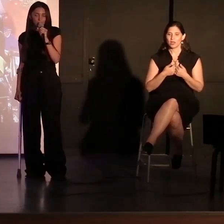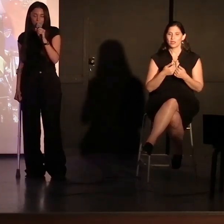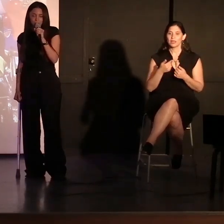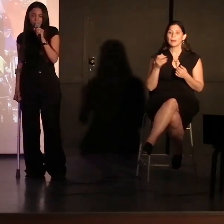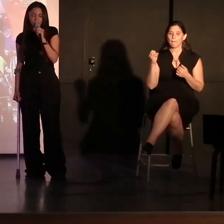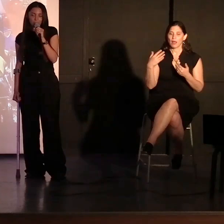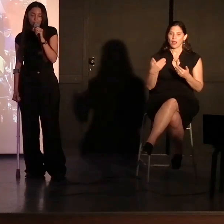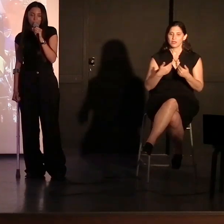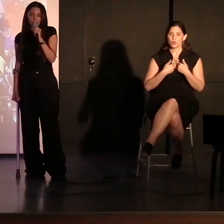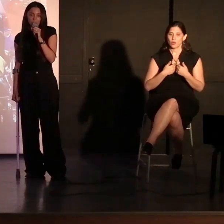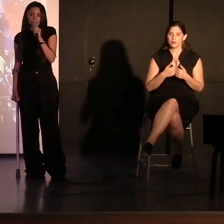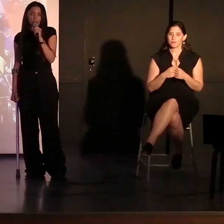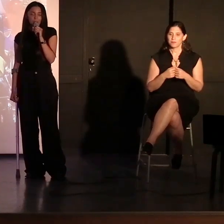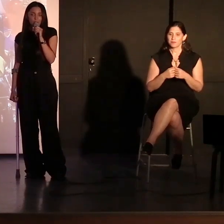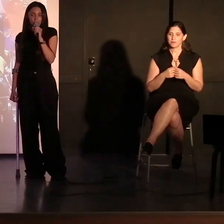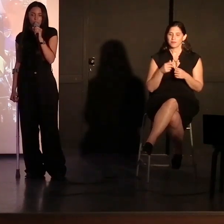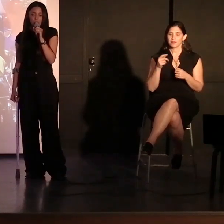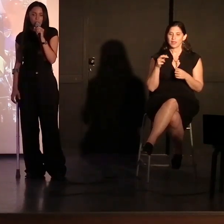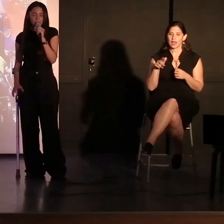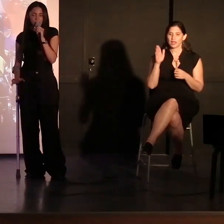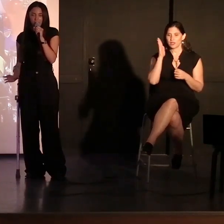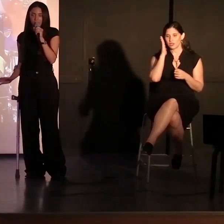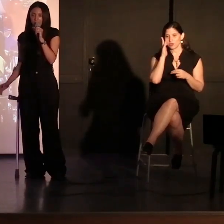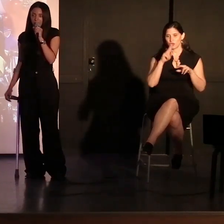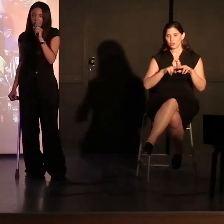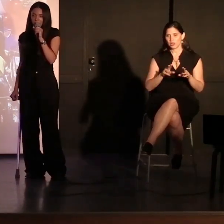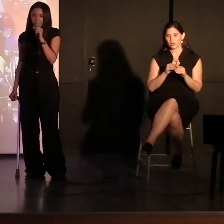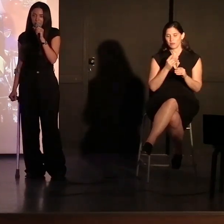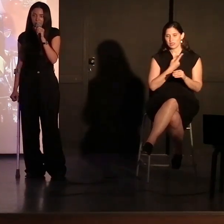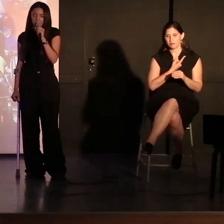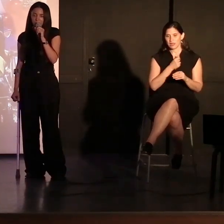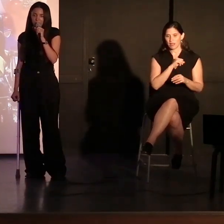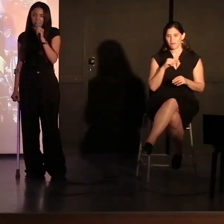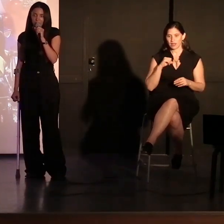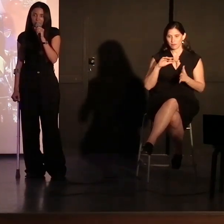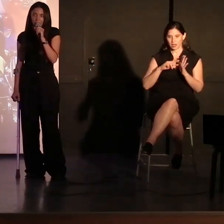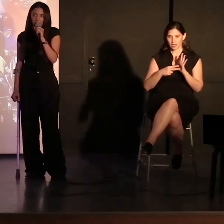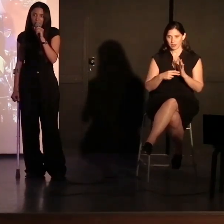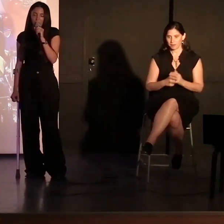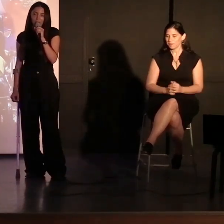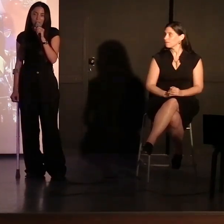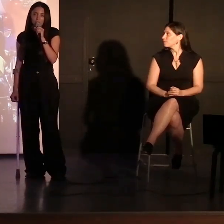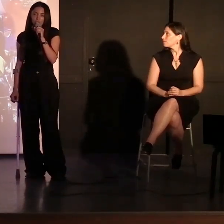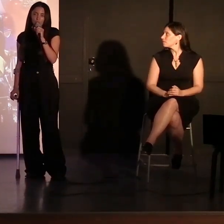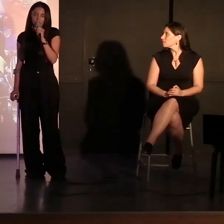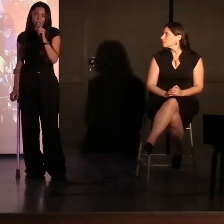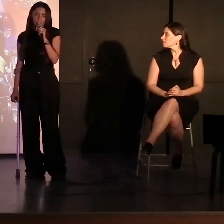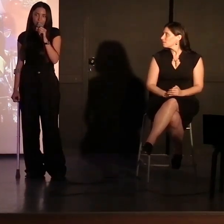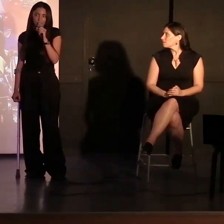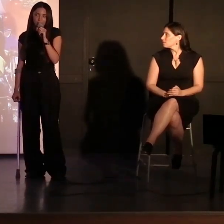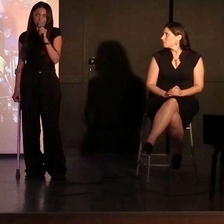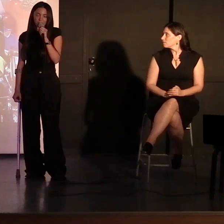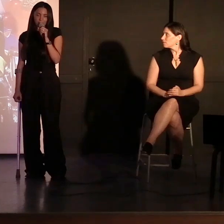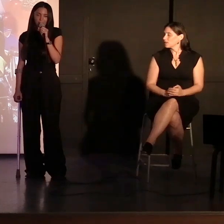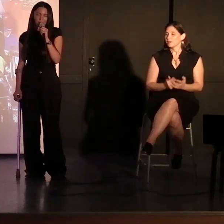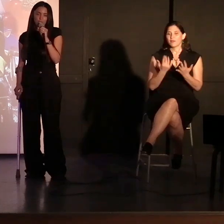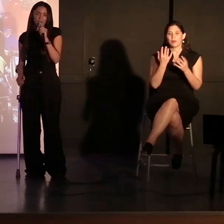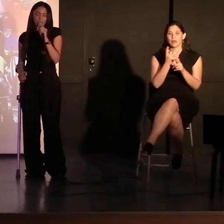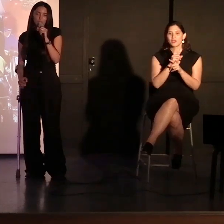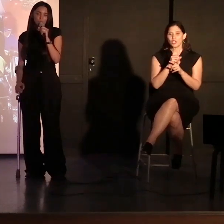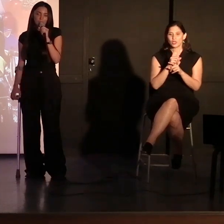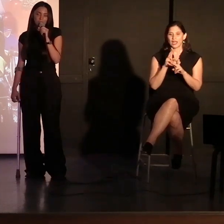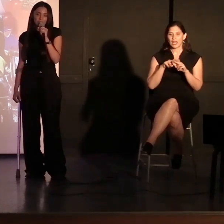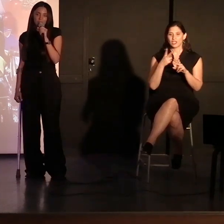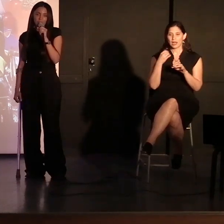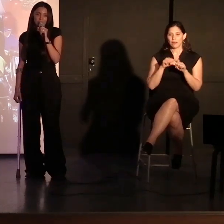באה לעזור לי הלכתי לישון השארתי עם עצמי לבד בחדר ובכמה שניות האלה אחרי